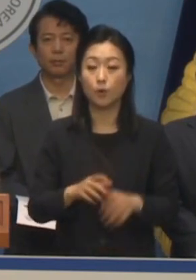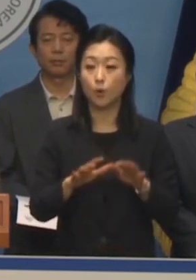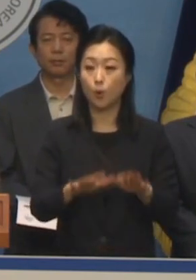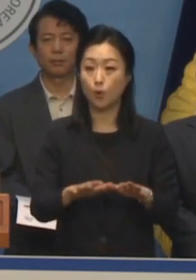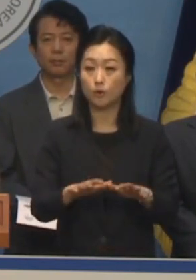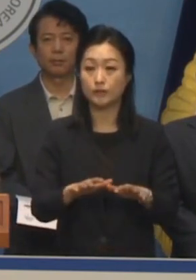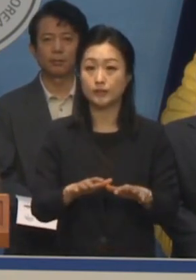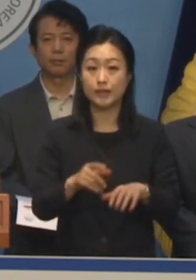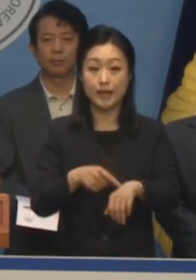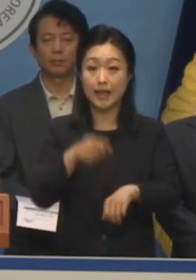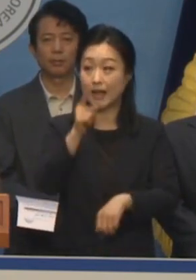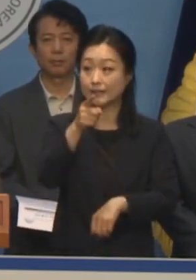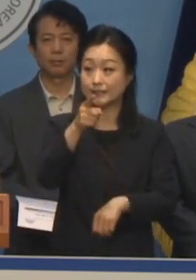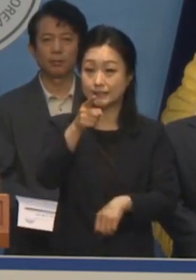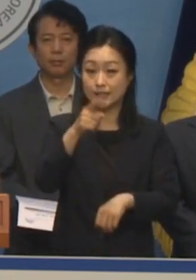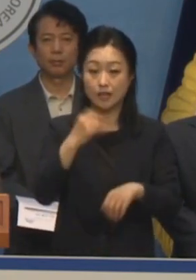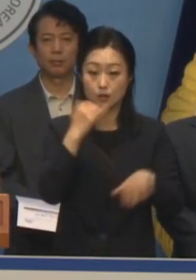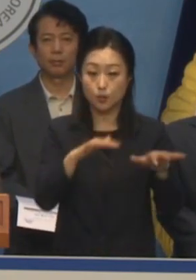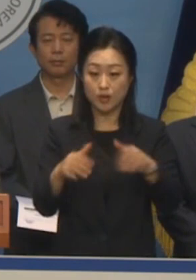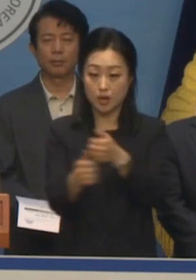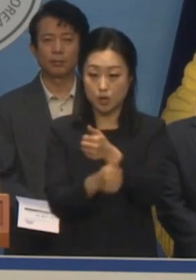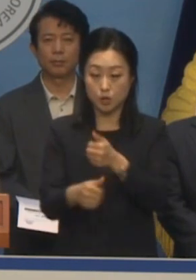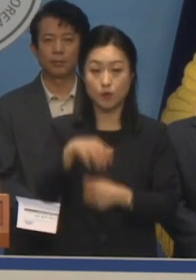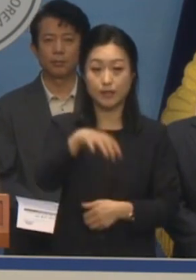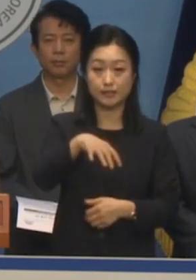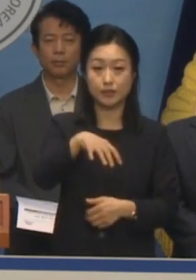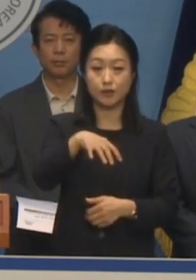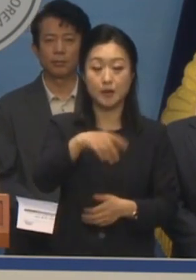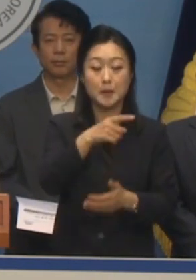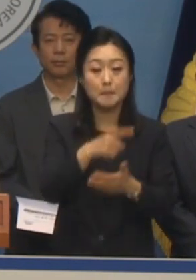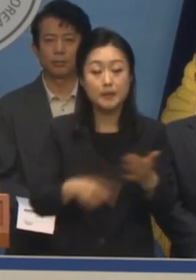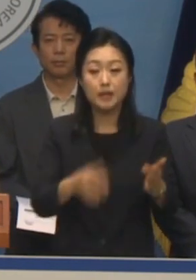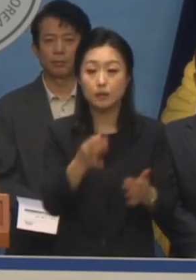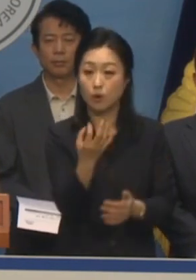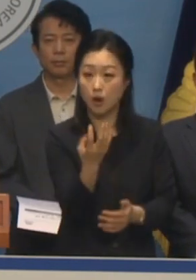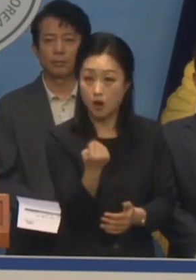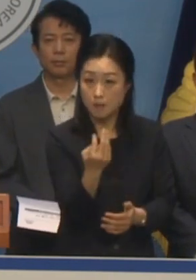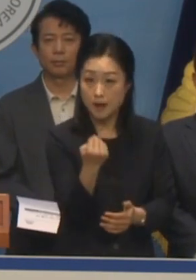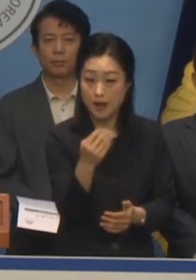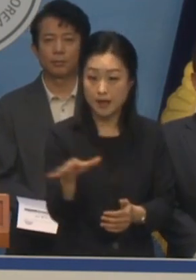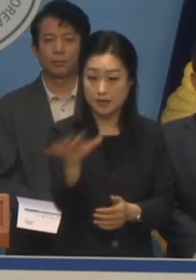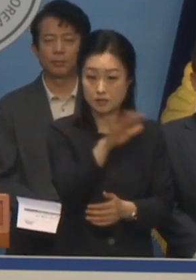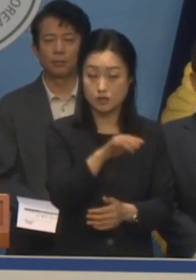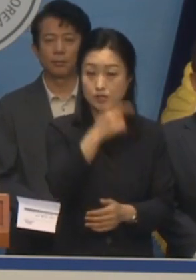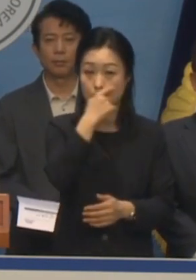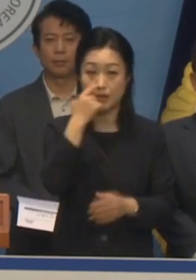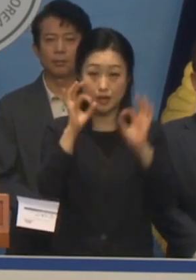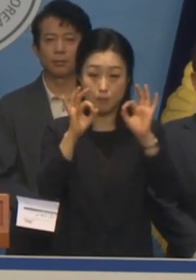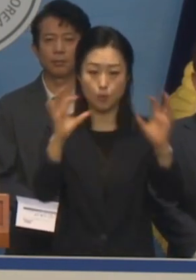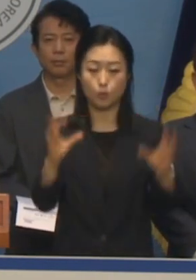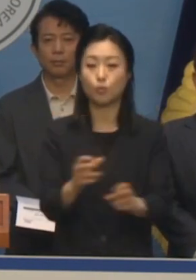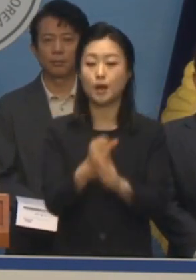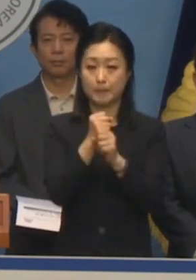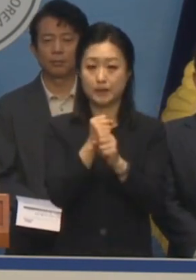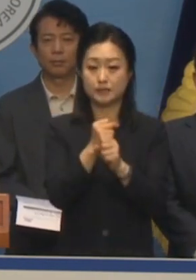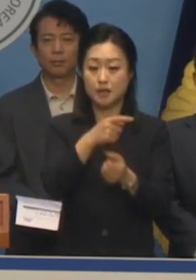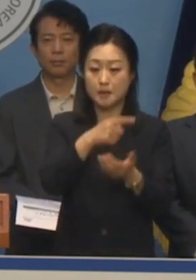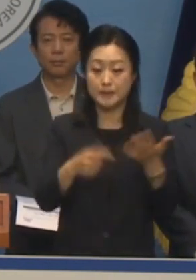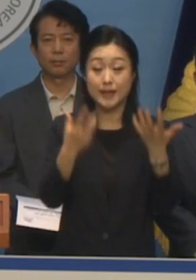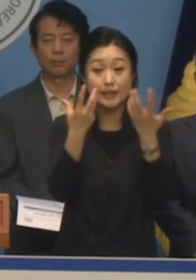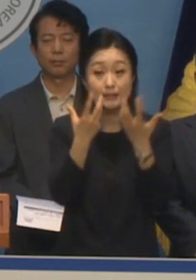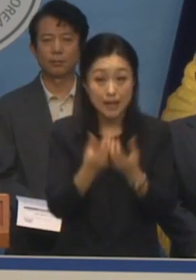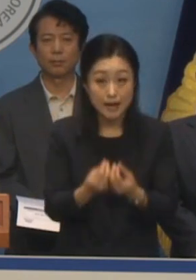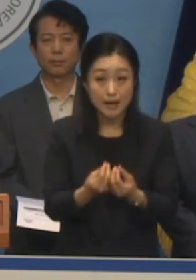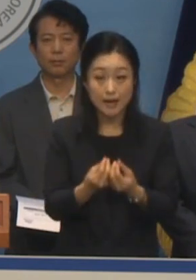오늘 1시에 농해수위원 중심으로 해서 피해를 전체로 총합하고 피해